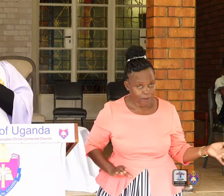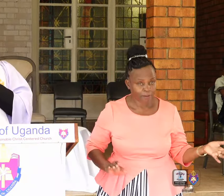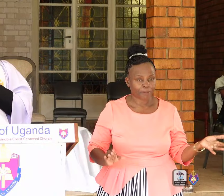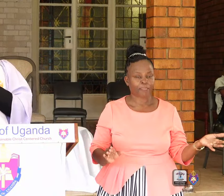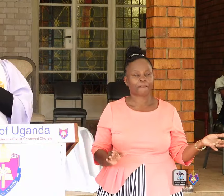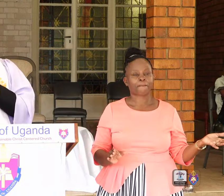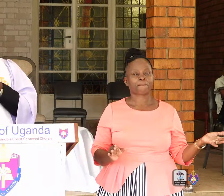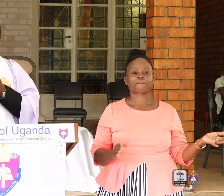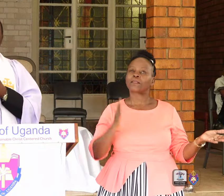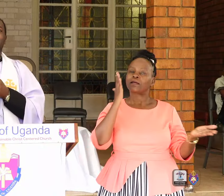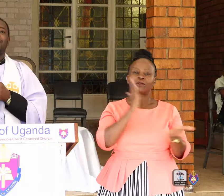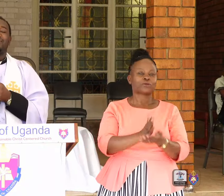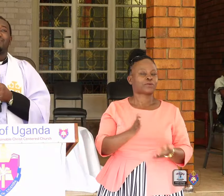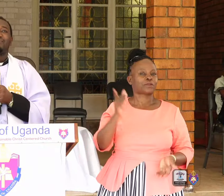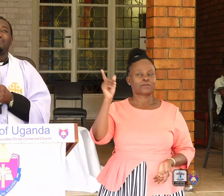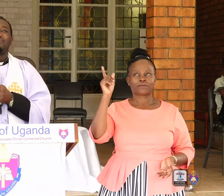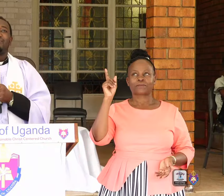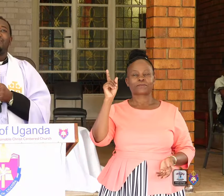ge mazima